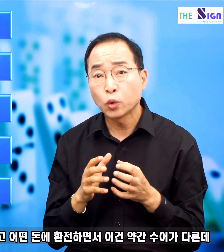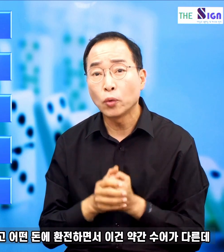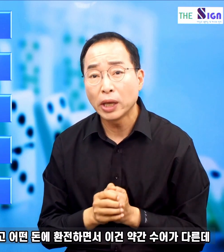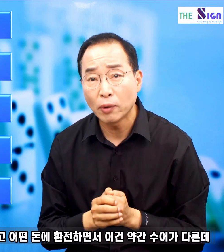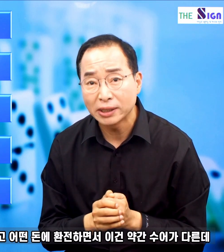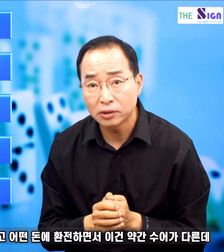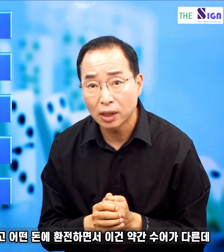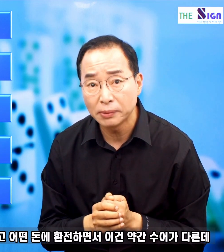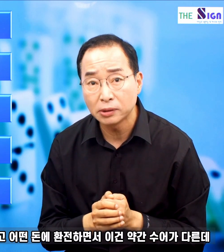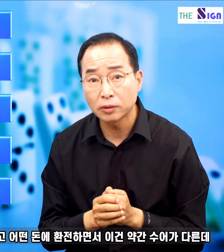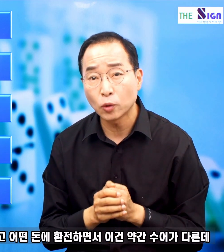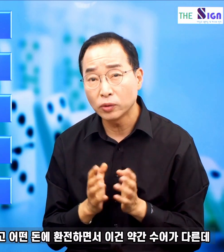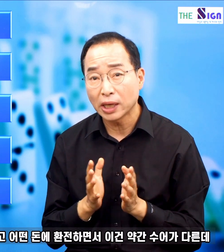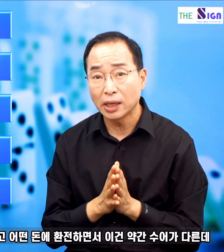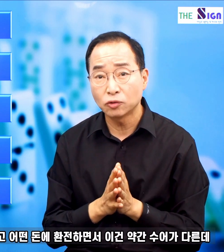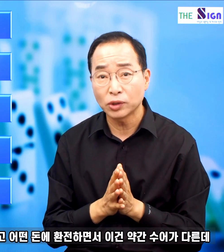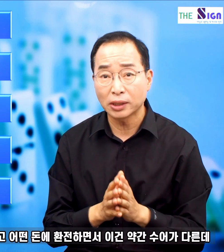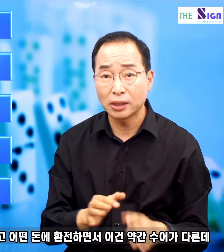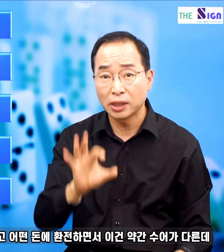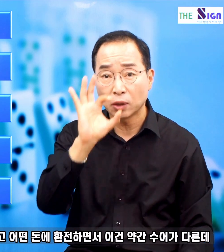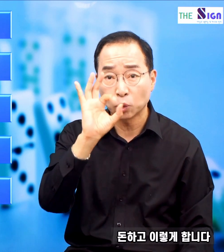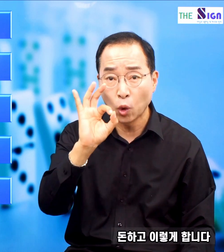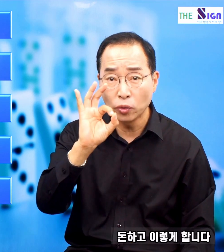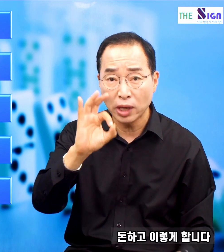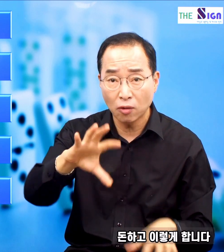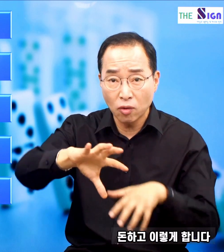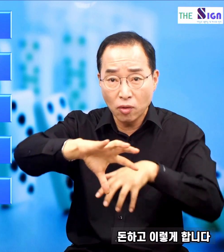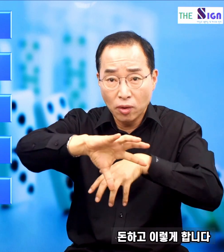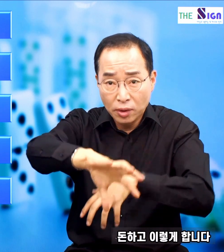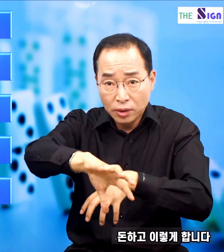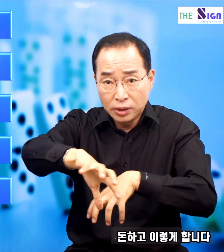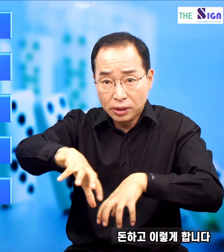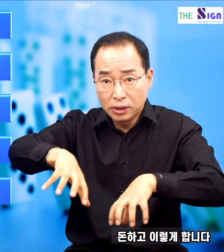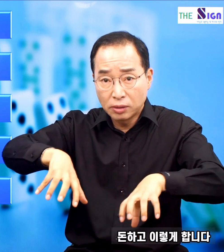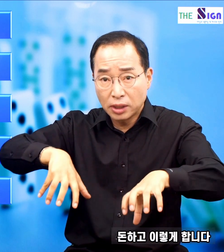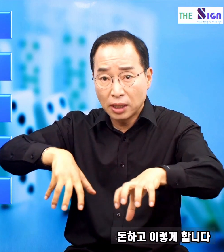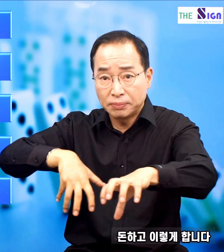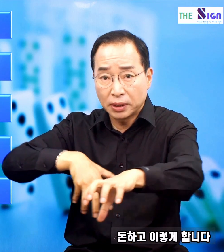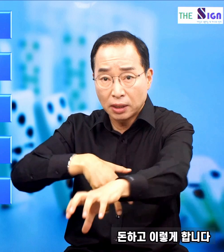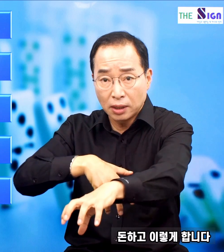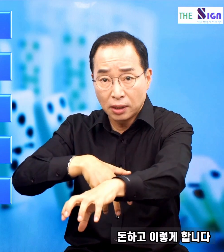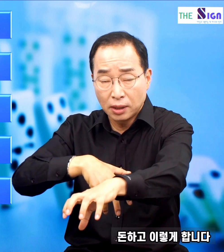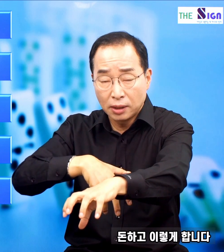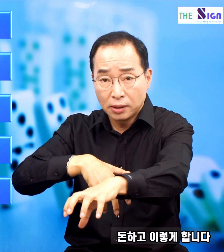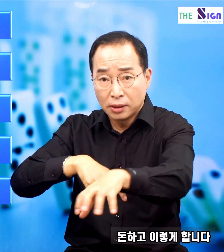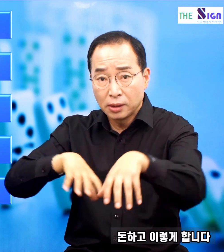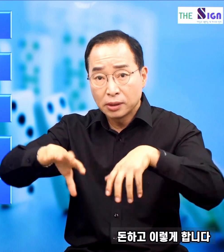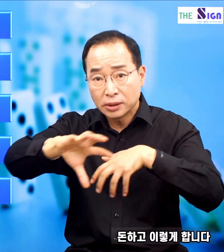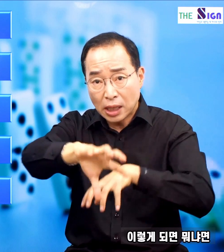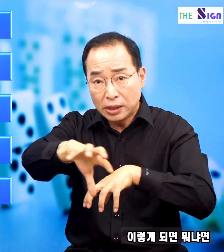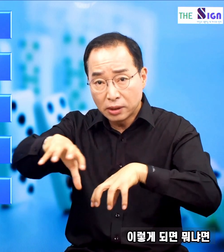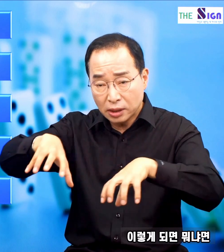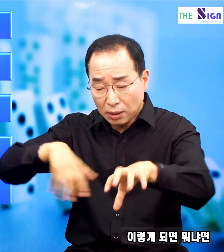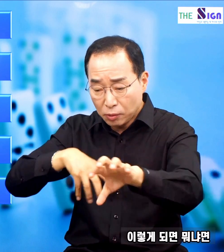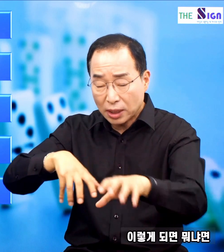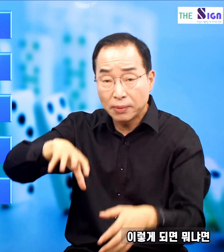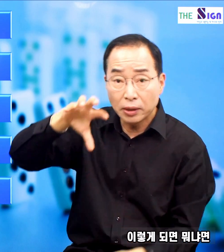돈에 환전하면서 이건 약간 수화가 다른데 돈하고 이렇게 합니다. 자, 이렇게 되면 뭐냐면